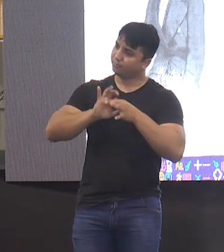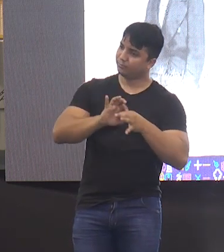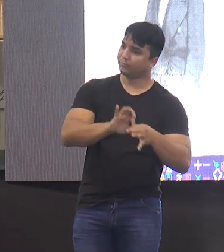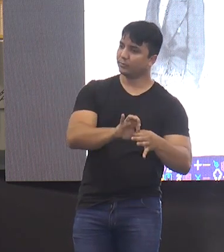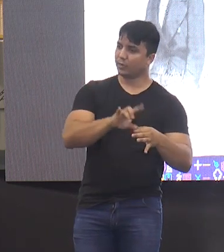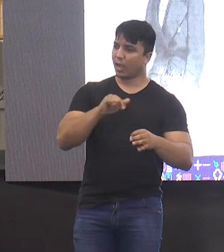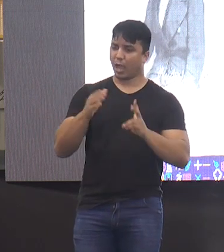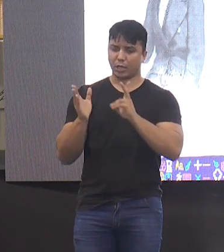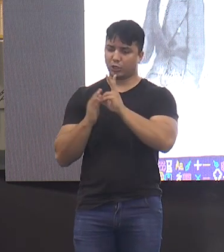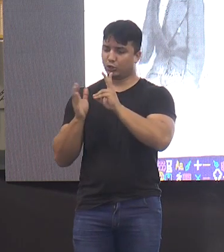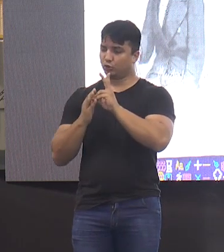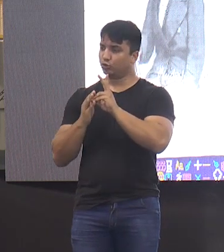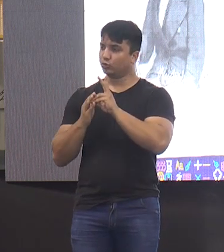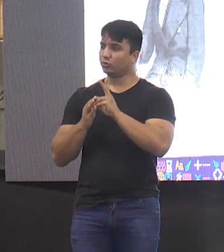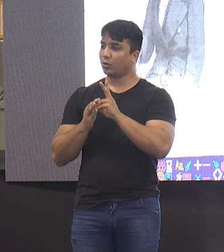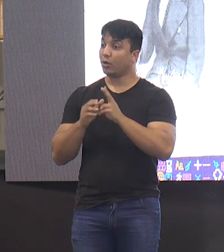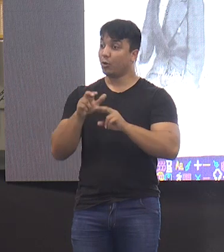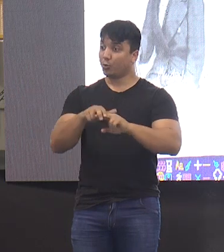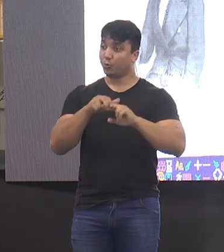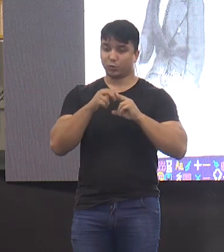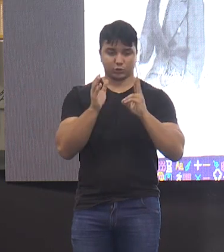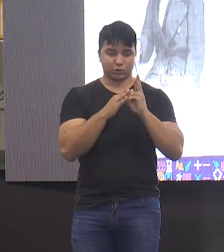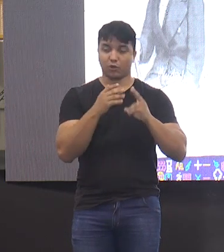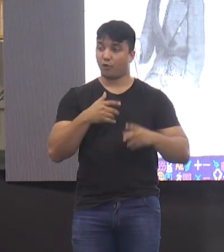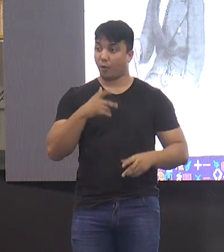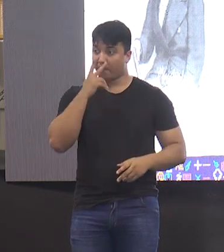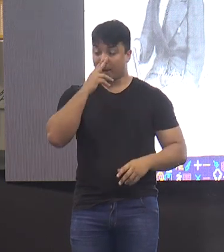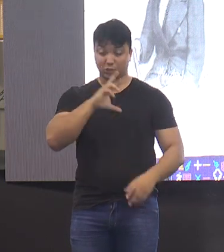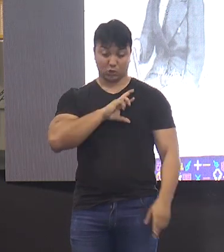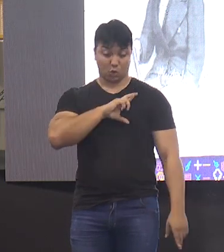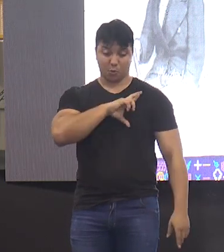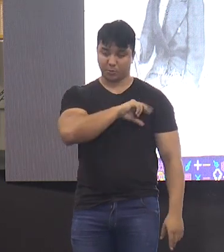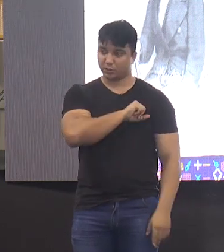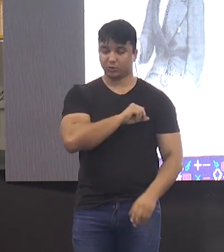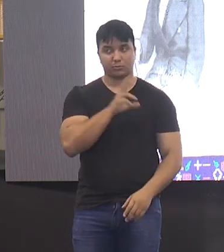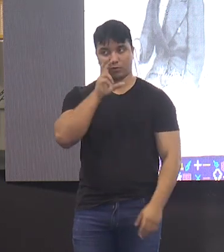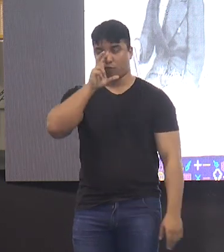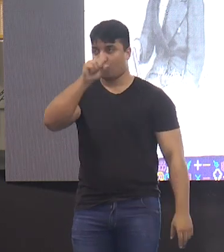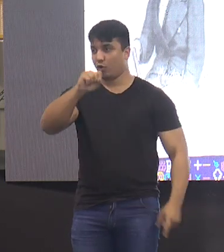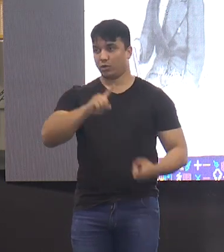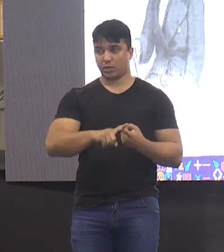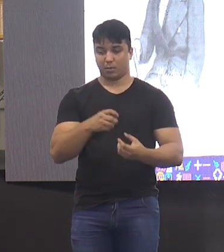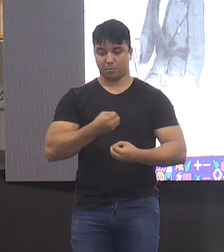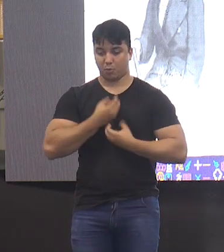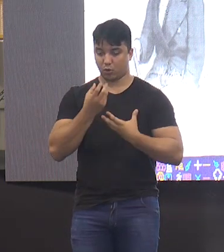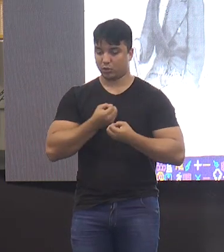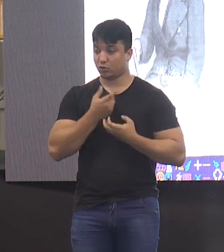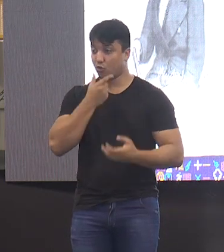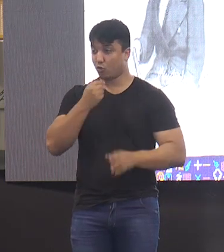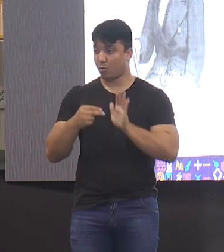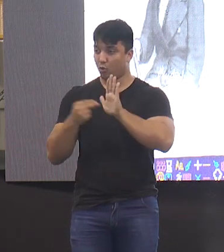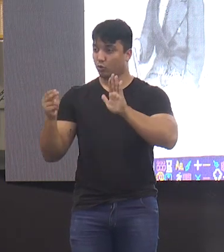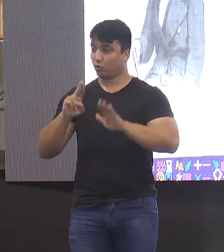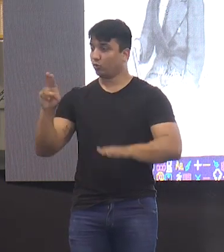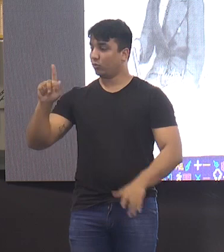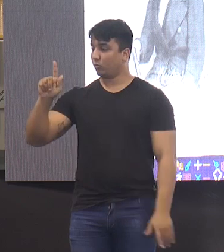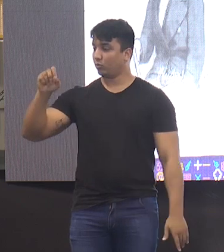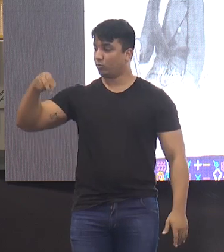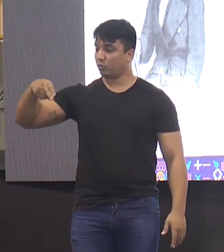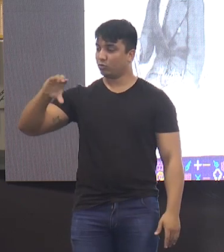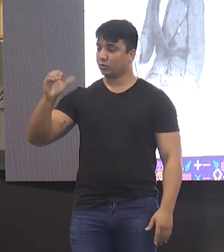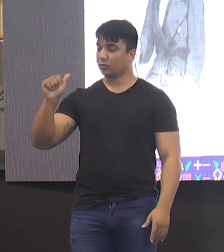índio. Por isso o indianismo é tão forte no romantismo, tanto na poesia do Gonçalves Dias, do